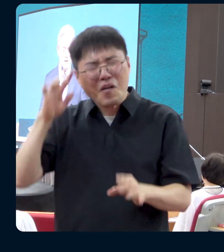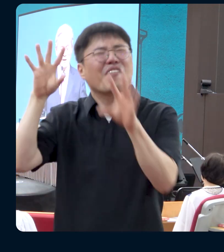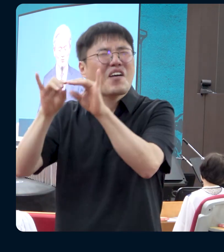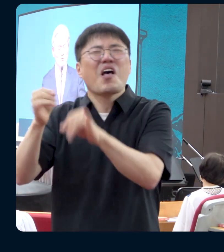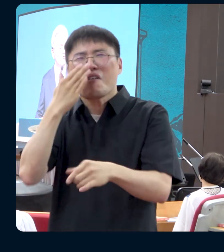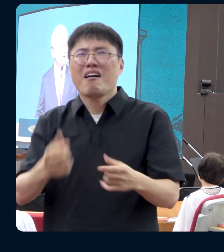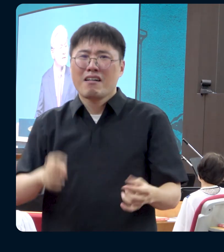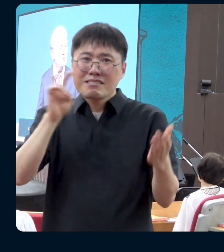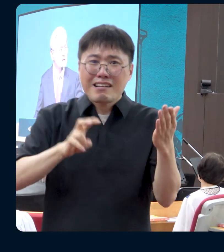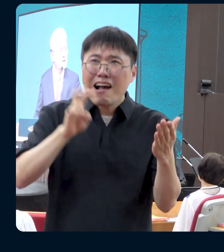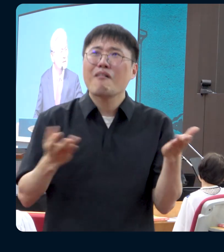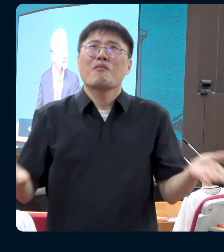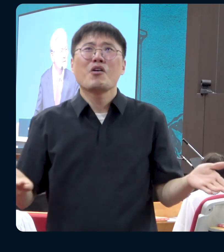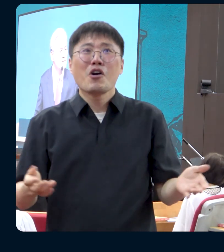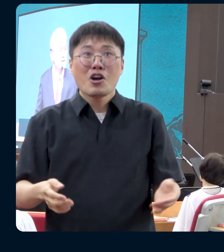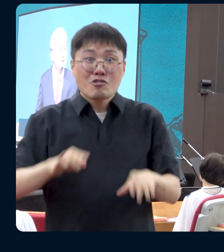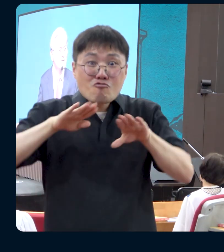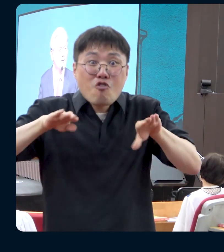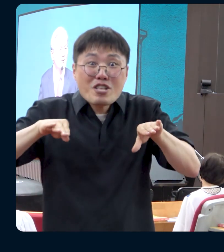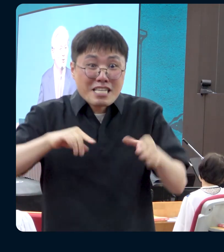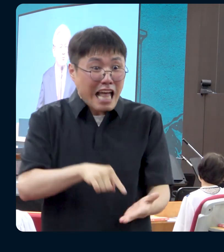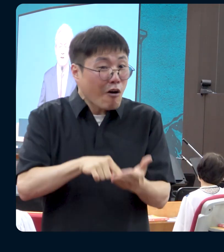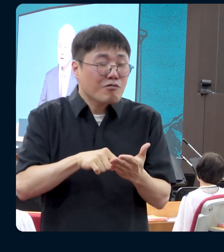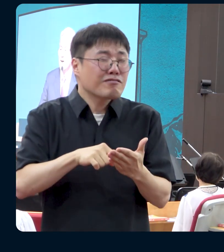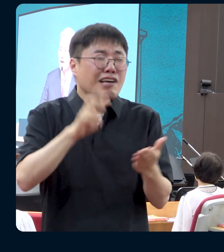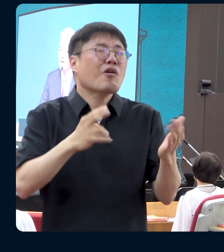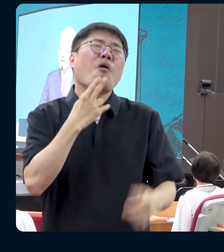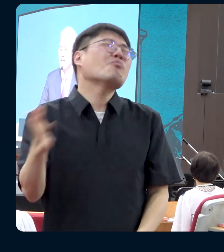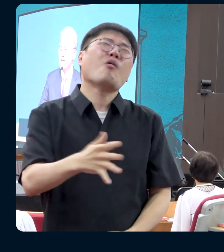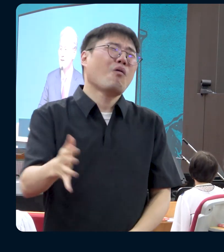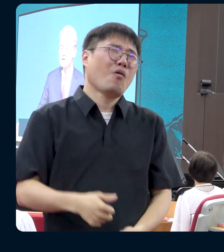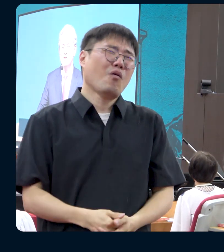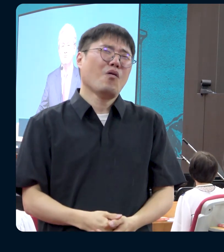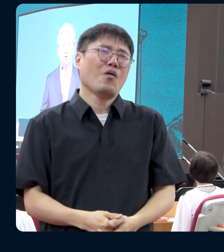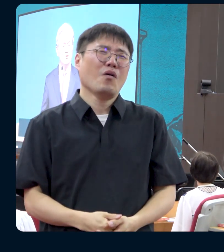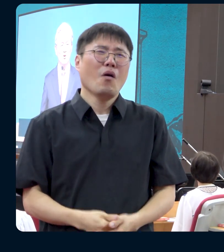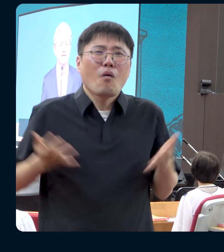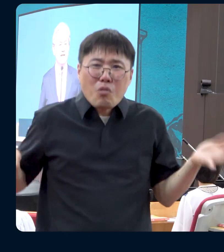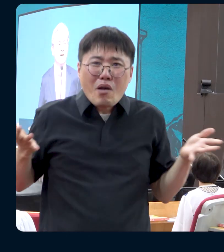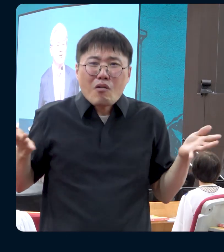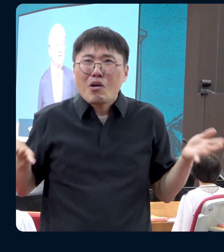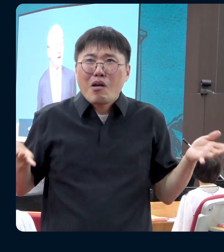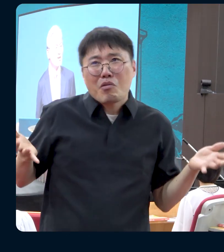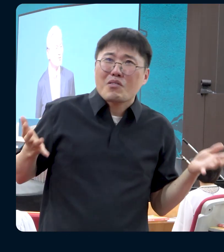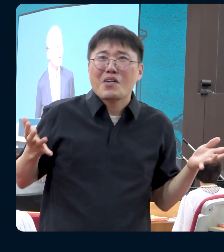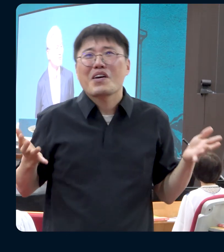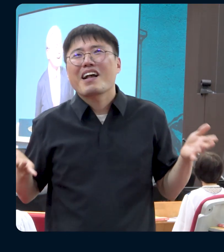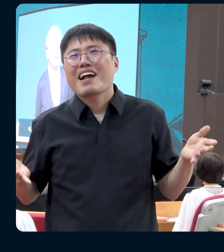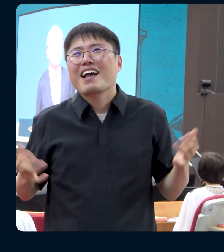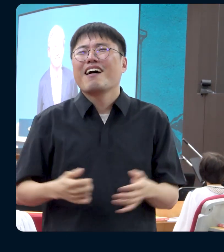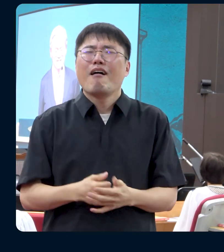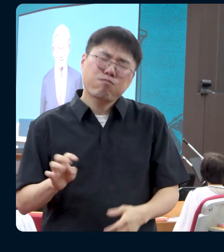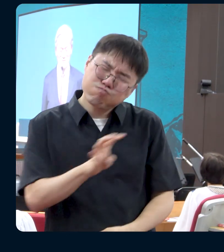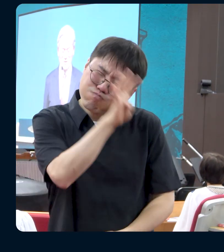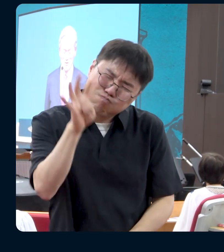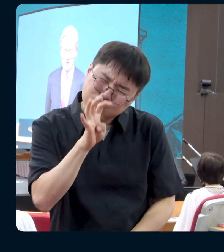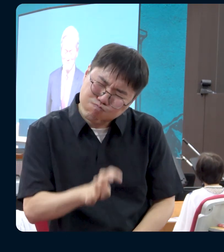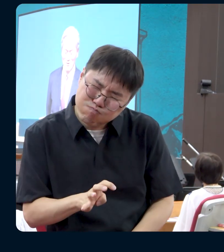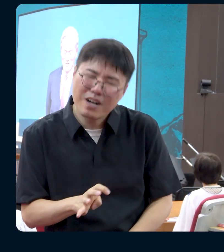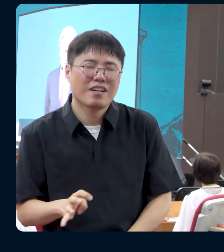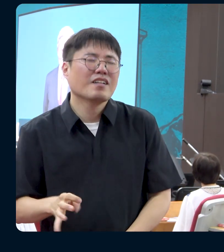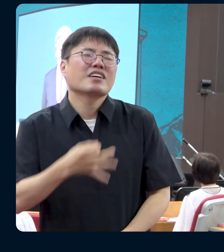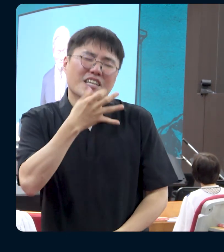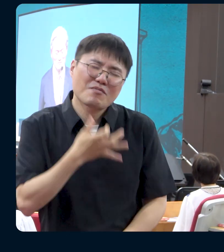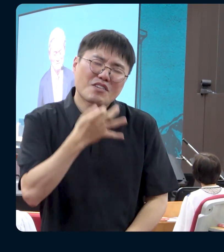제가 봐도 그래요. 찬양 중에 두더지 나오는 찬양이 있나요? 없잖아. 그러니까 이게 무슨 소리인지 알 수가